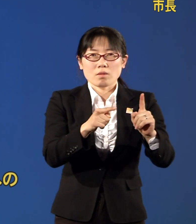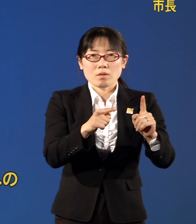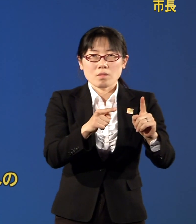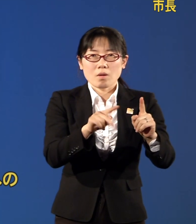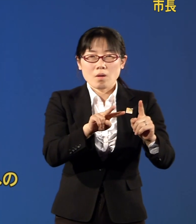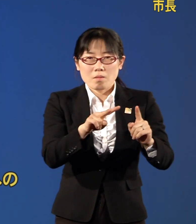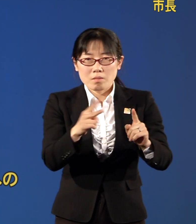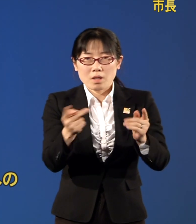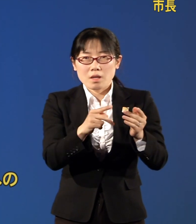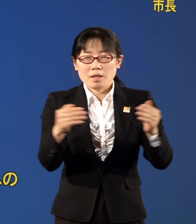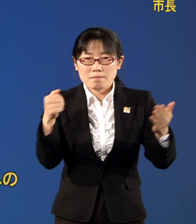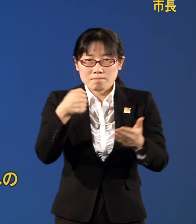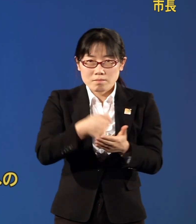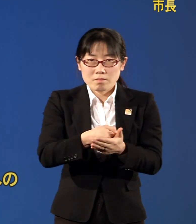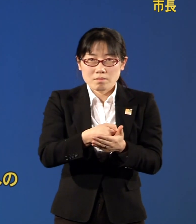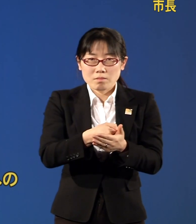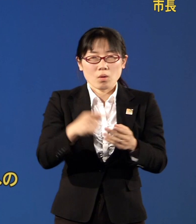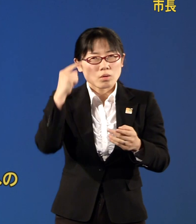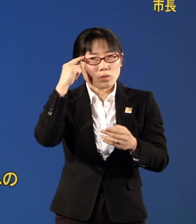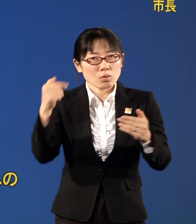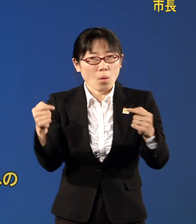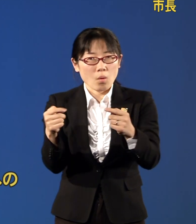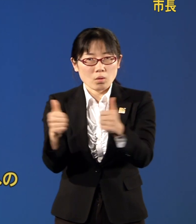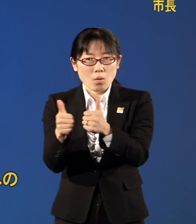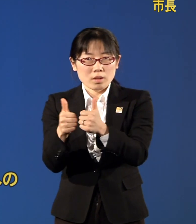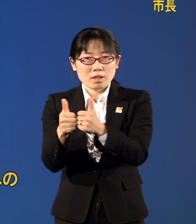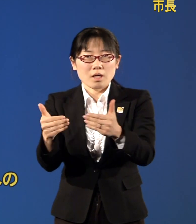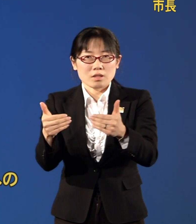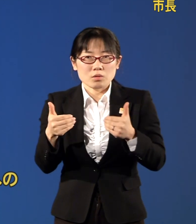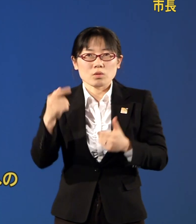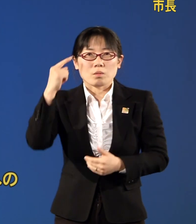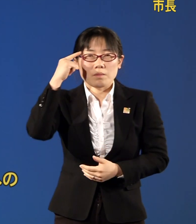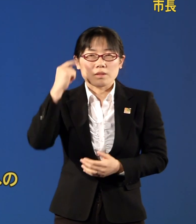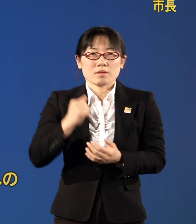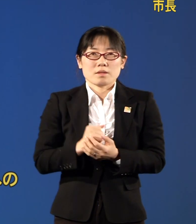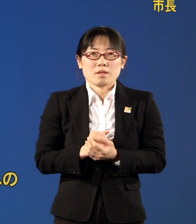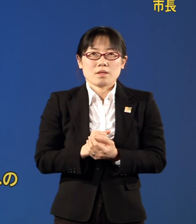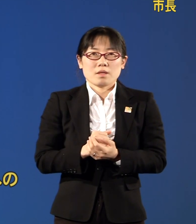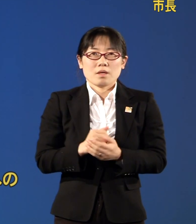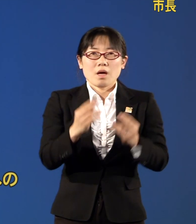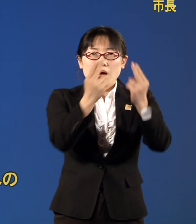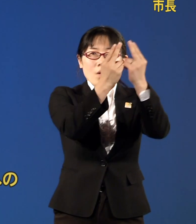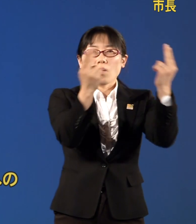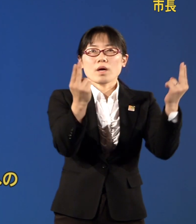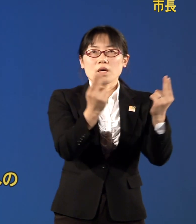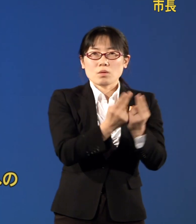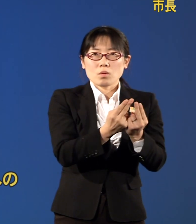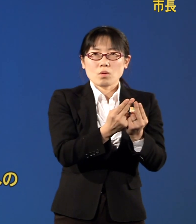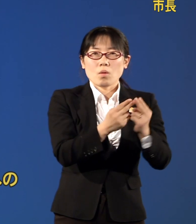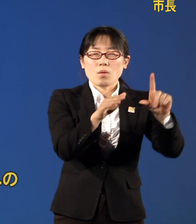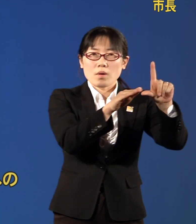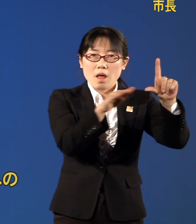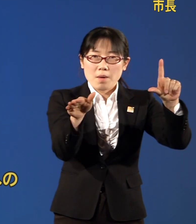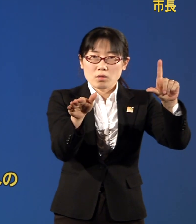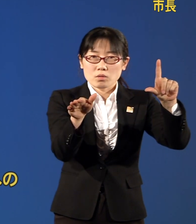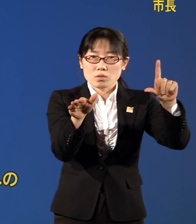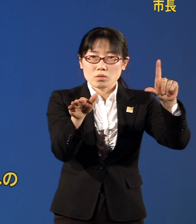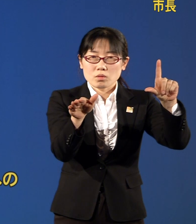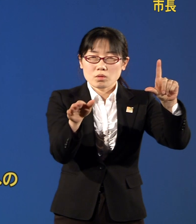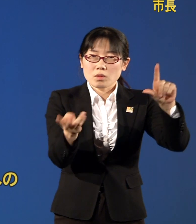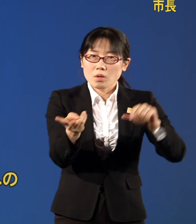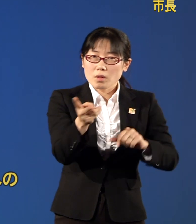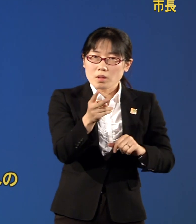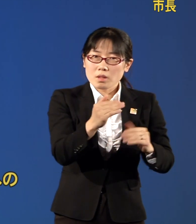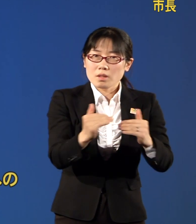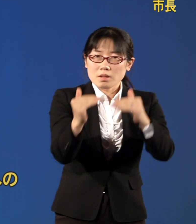にも協議をさせていただくことになろうかというふうに思います。で、今、北海道の方のこのレベルの移行のときにですね、こ